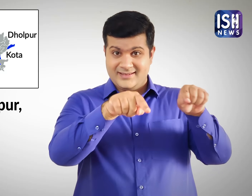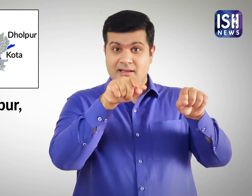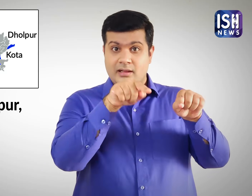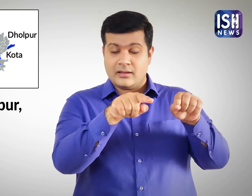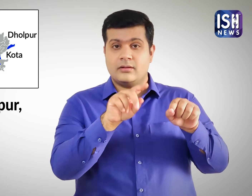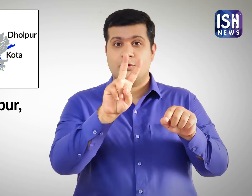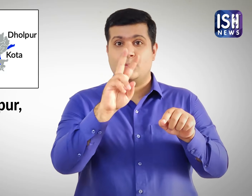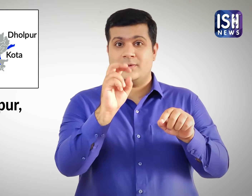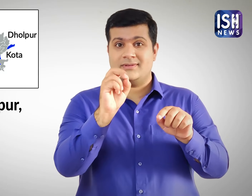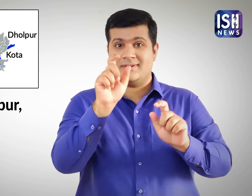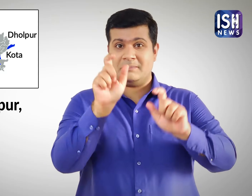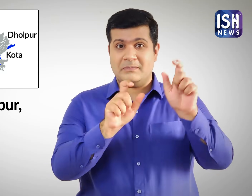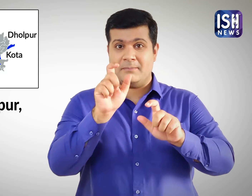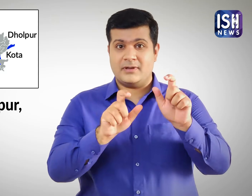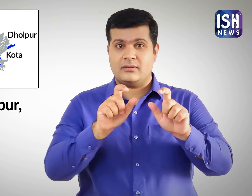सहित 20 लोगों की मौत हो गई।